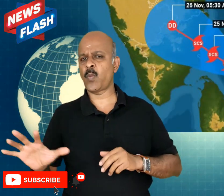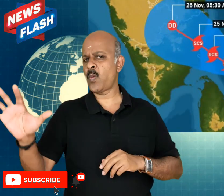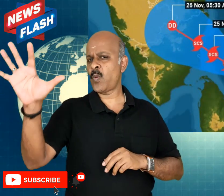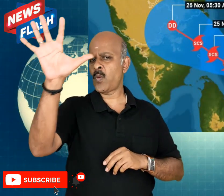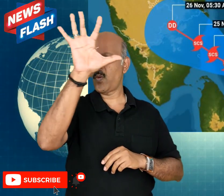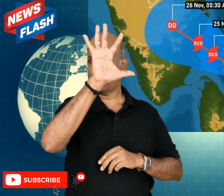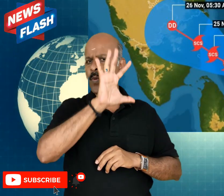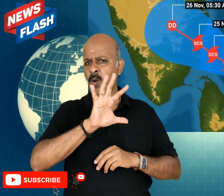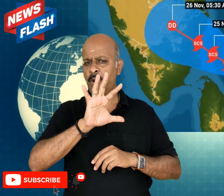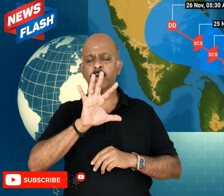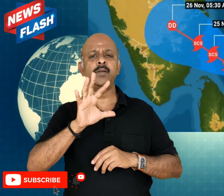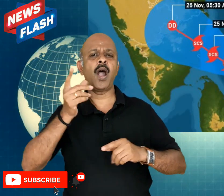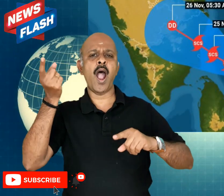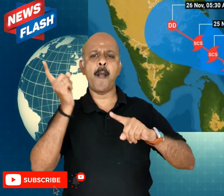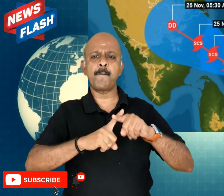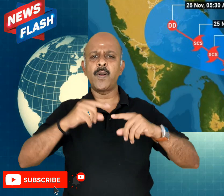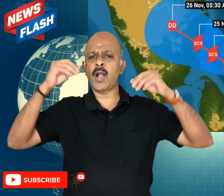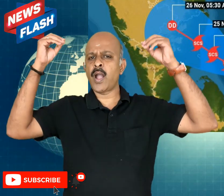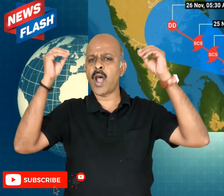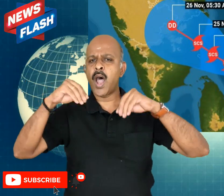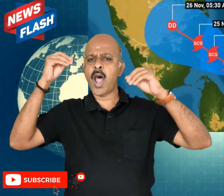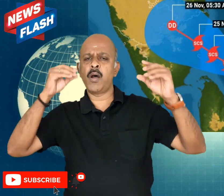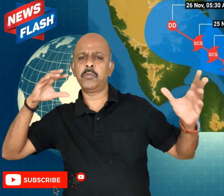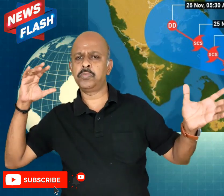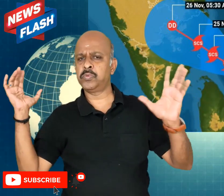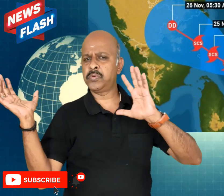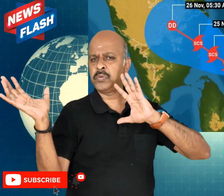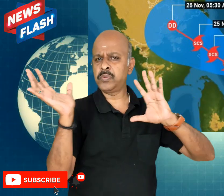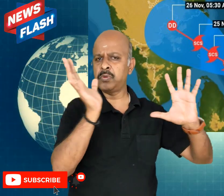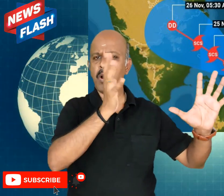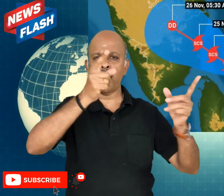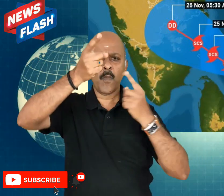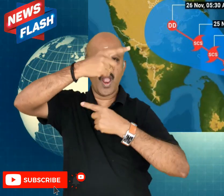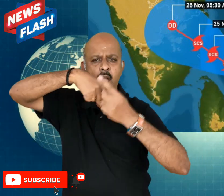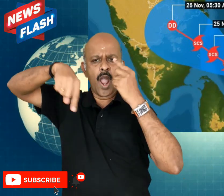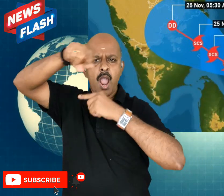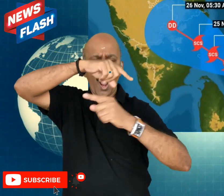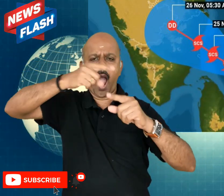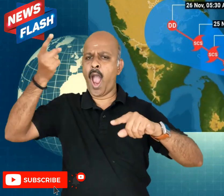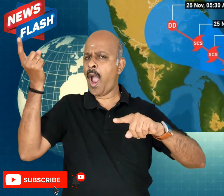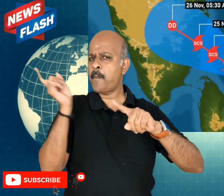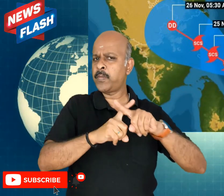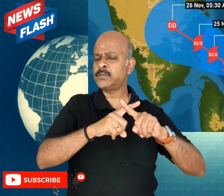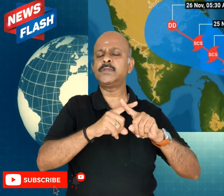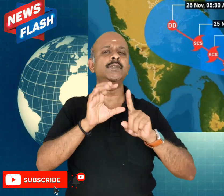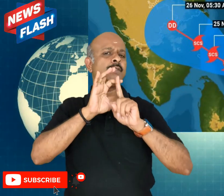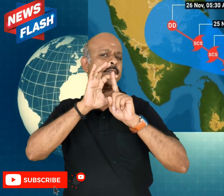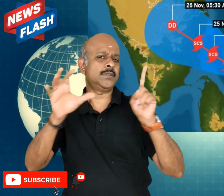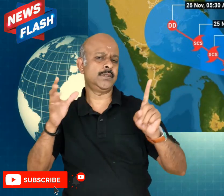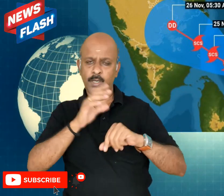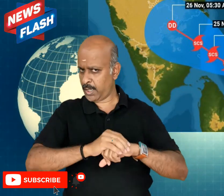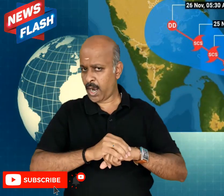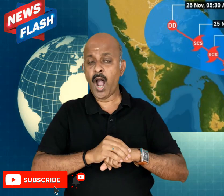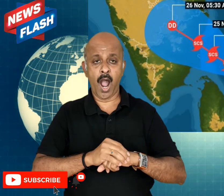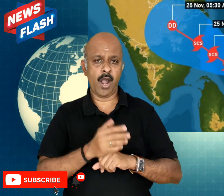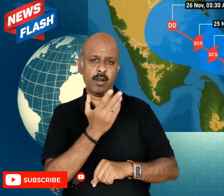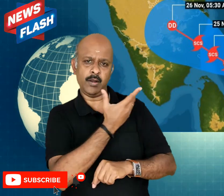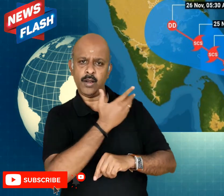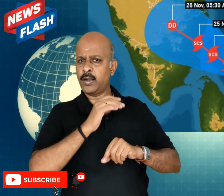த நிவார் சைக்ளோன் விச் வாஸ் ரீசன்ட்லி ஹிட்டிங் தி ஸ்டேட்ஸ் ஆஃப் தமிழ்நாடு ஹிட் தஞ்சாவூர் இஸ் வெல்